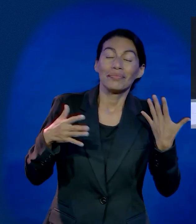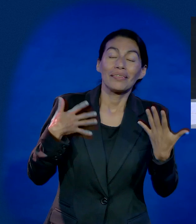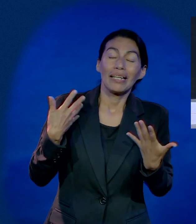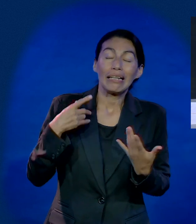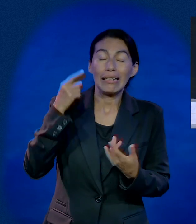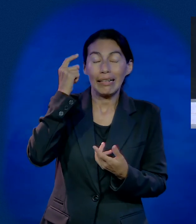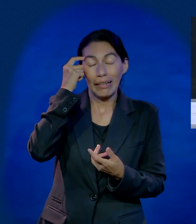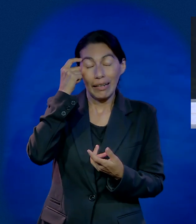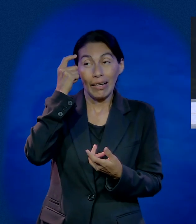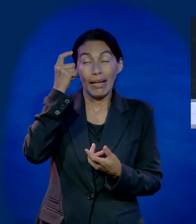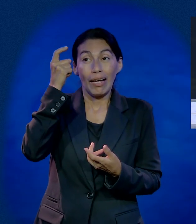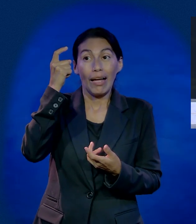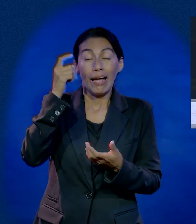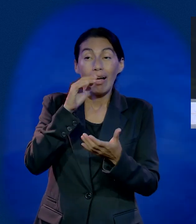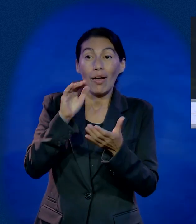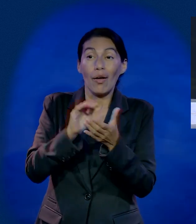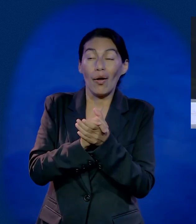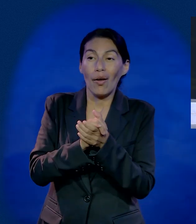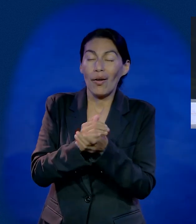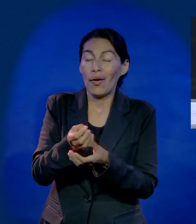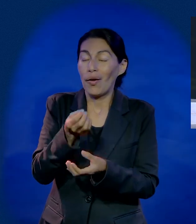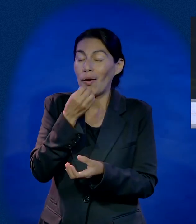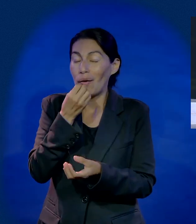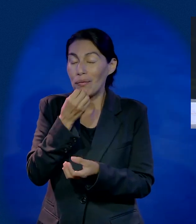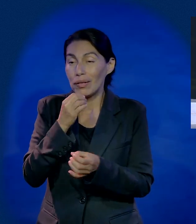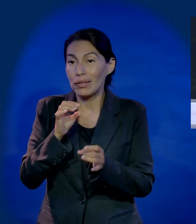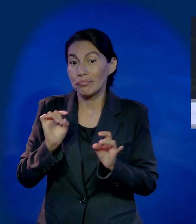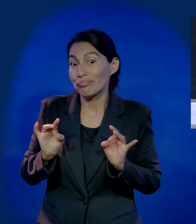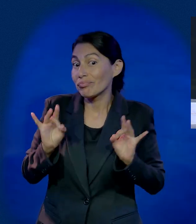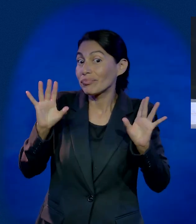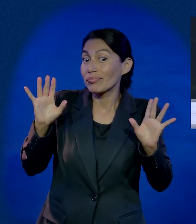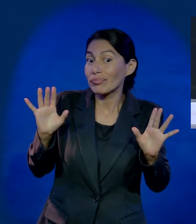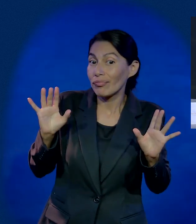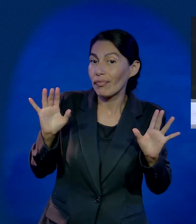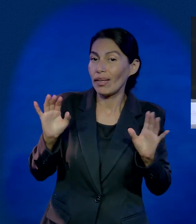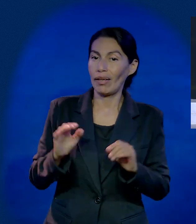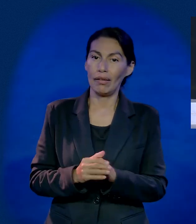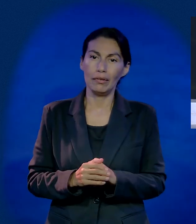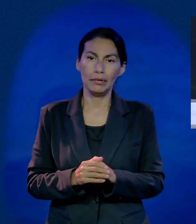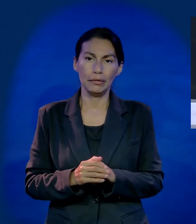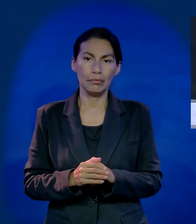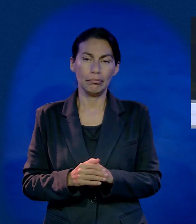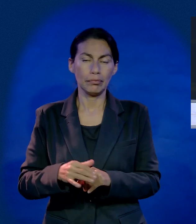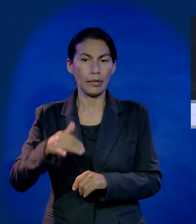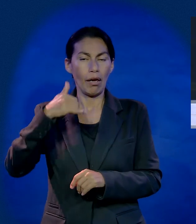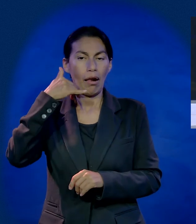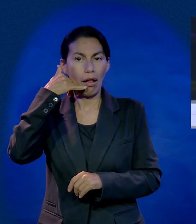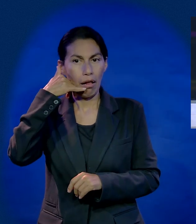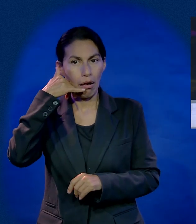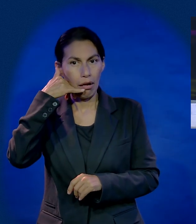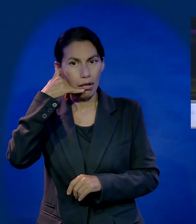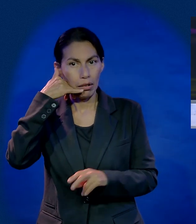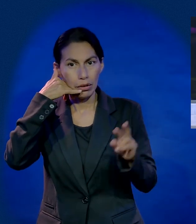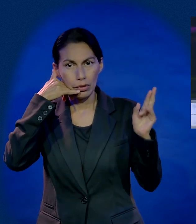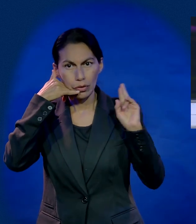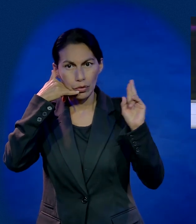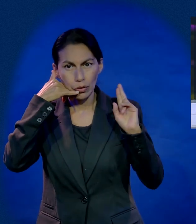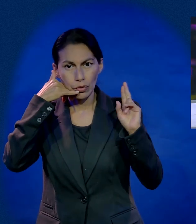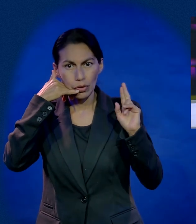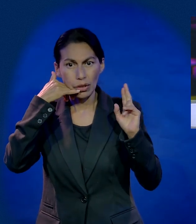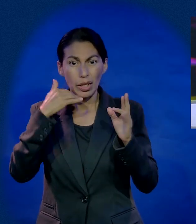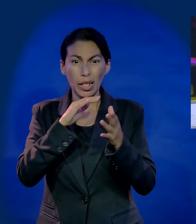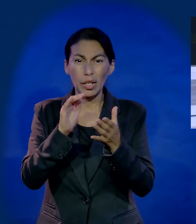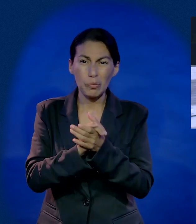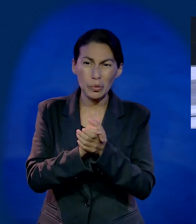su esposo. Y está contenta y se imagina la cara de su esposo que va a llegar a comer esos chilaquiles. De repente el celular suena y es su